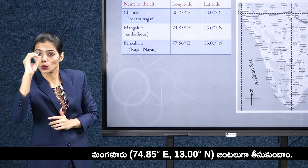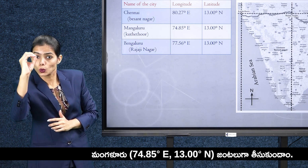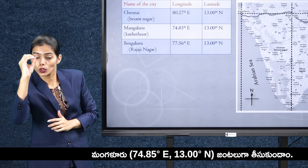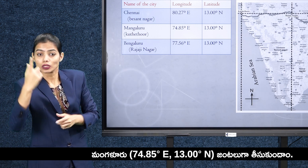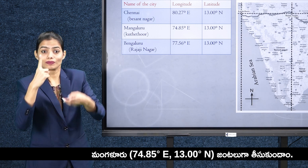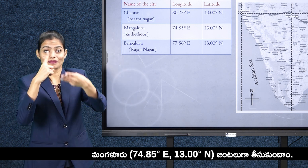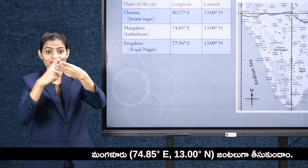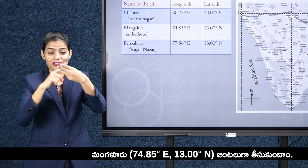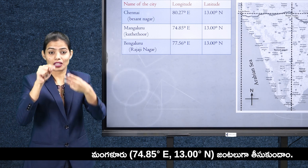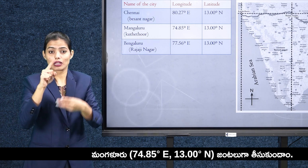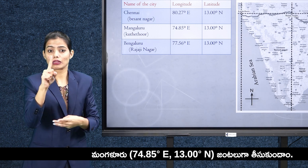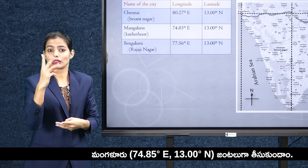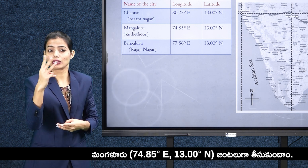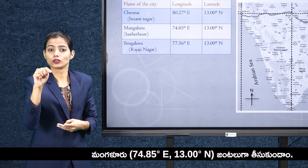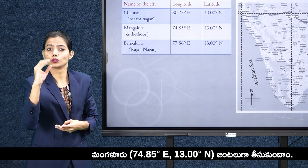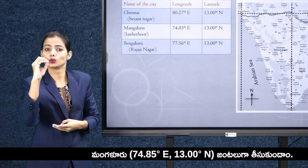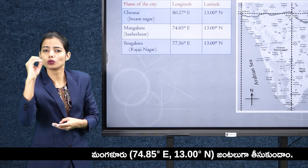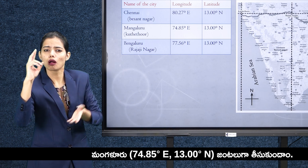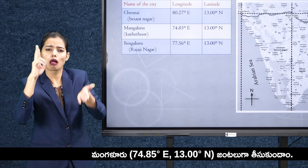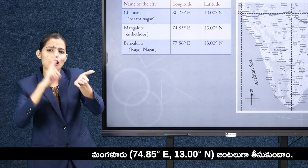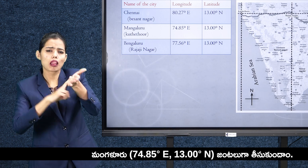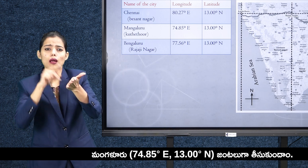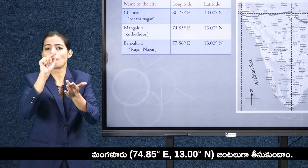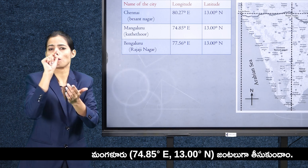13.00 డిగ్రీలు ఎన్ జంటలుగా తీసుకుందాం.